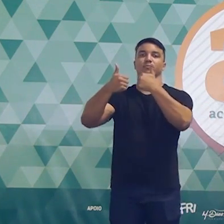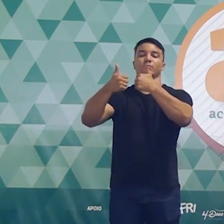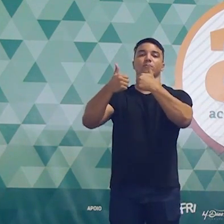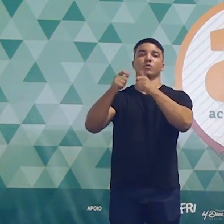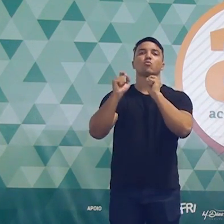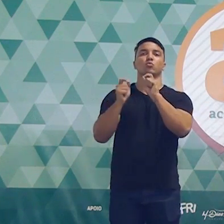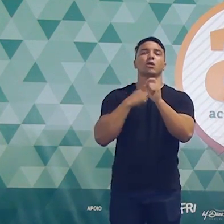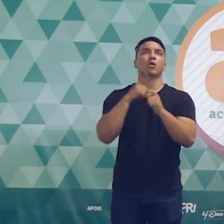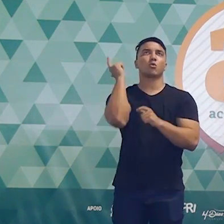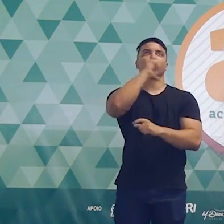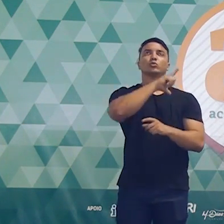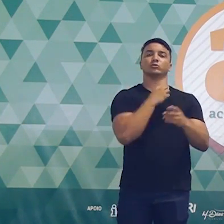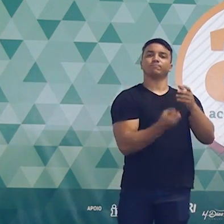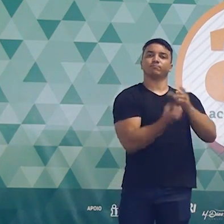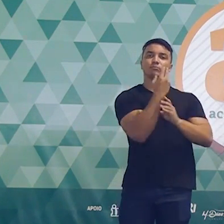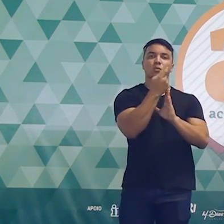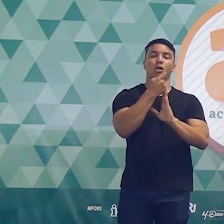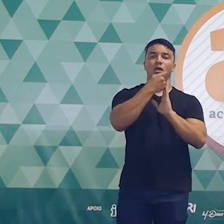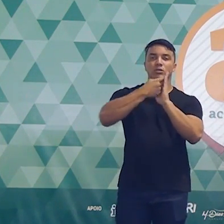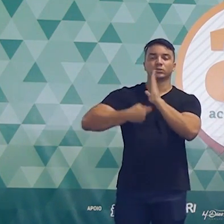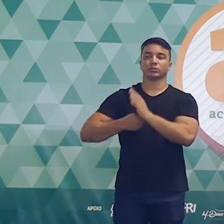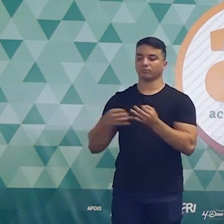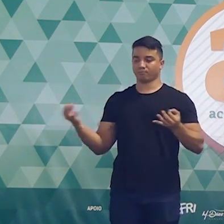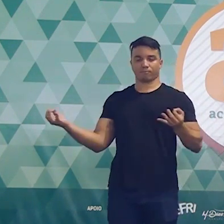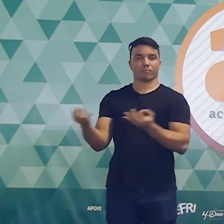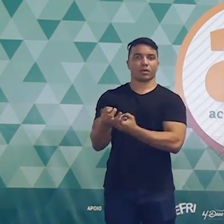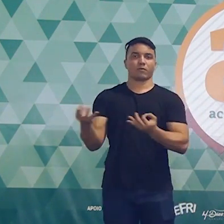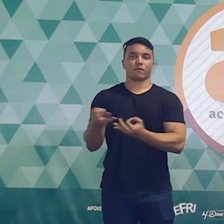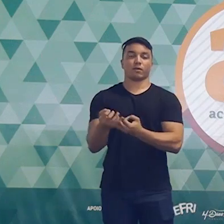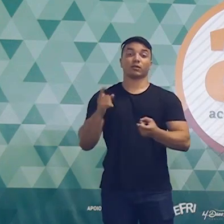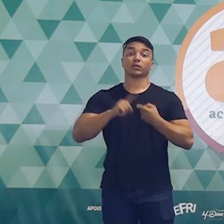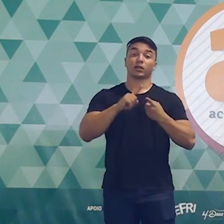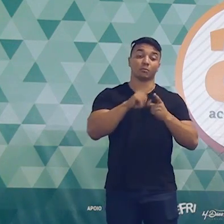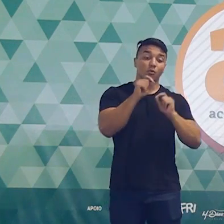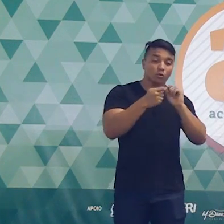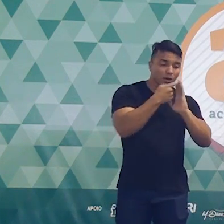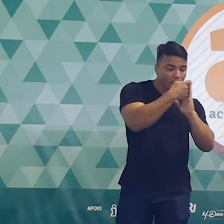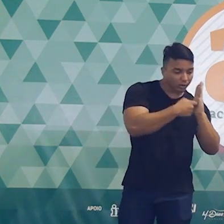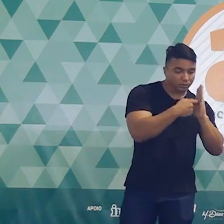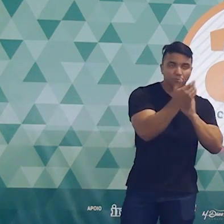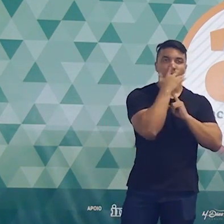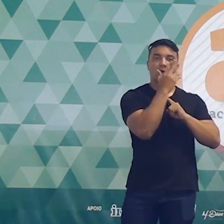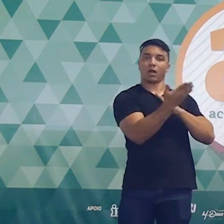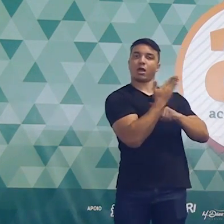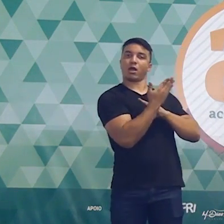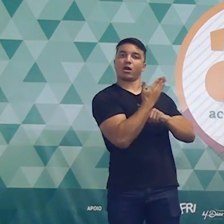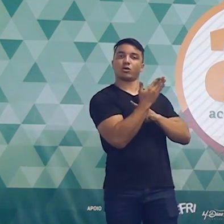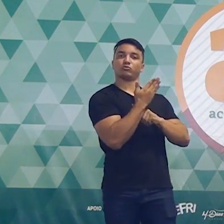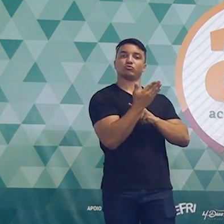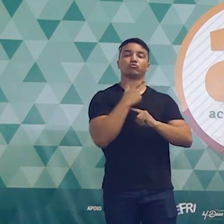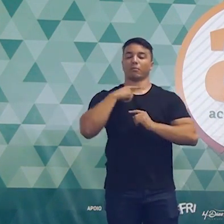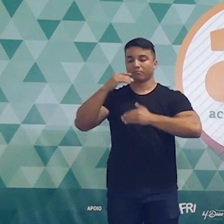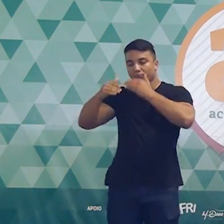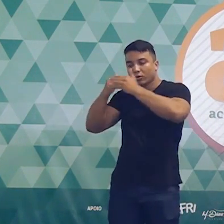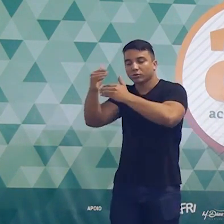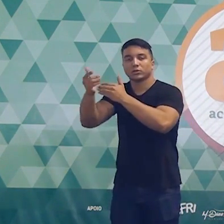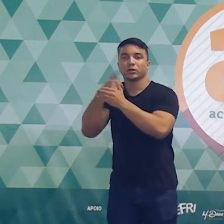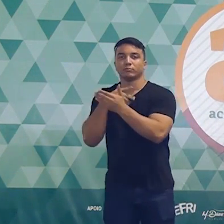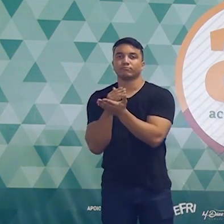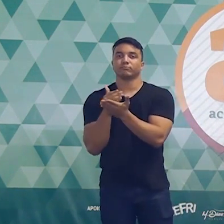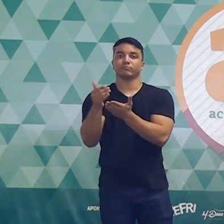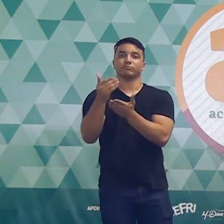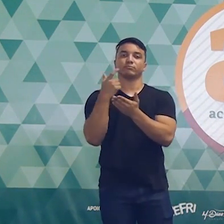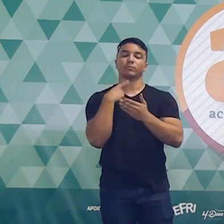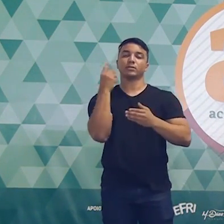poder produzir uma redação excelente e ter a redação como aliada no processo de inserção no